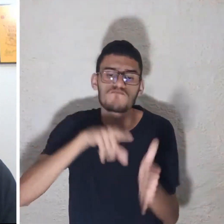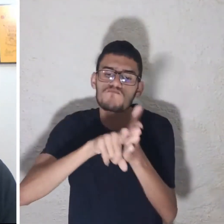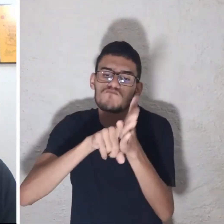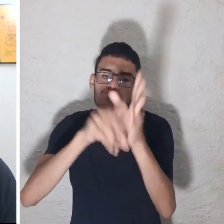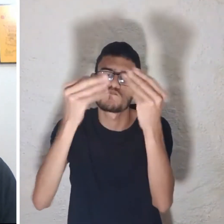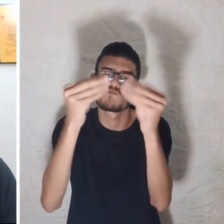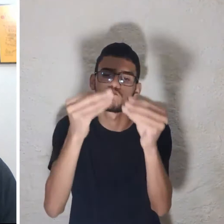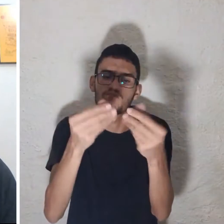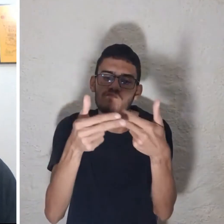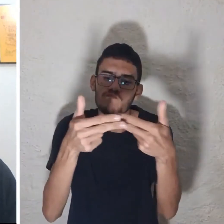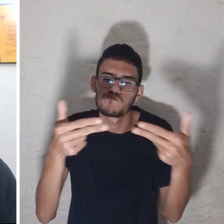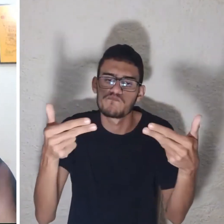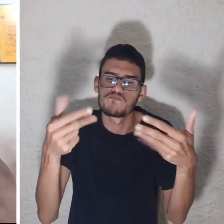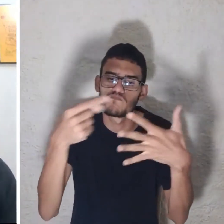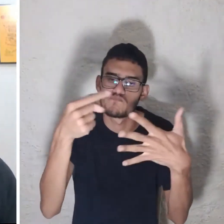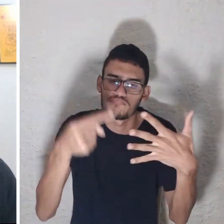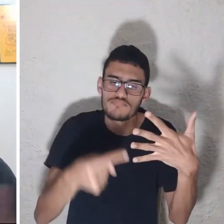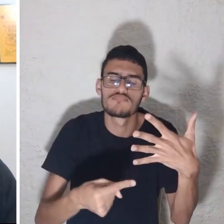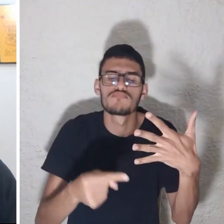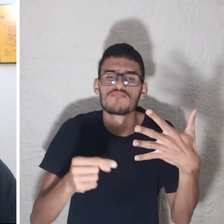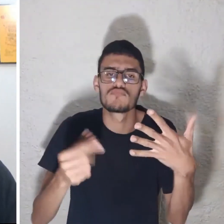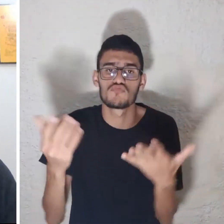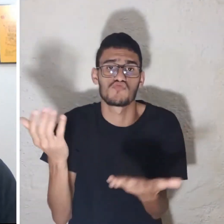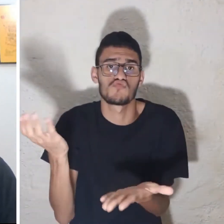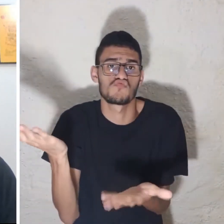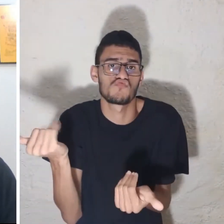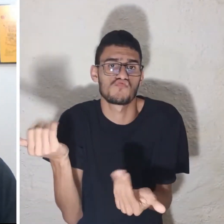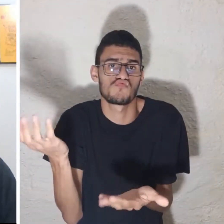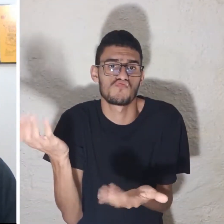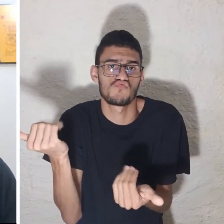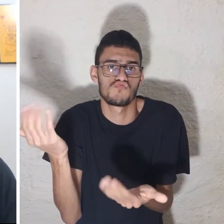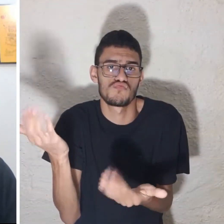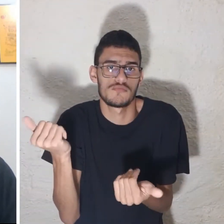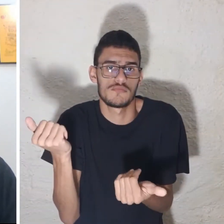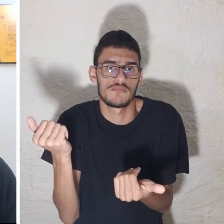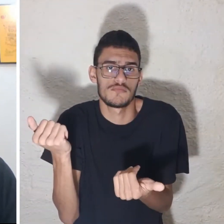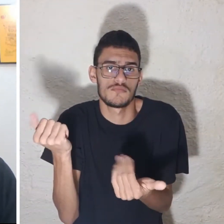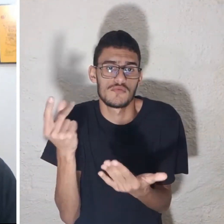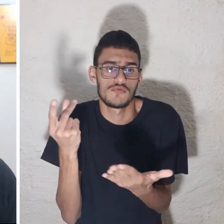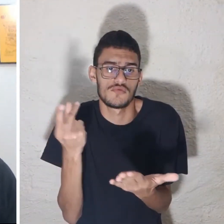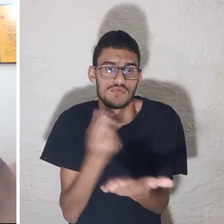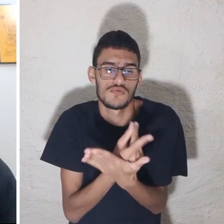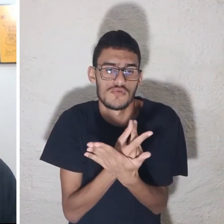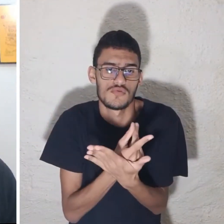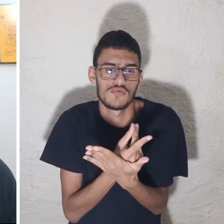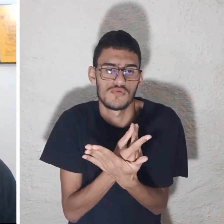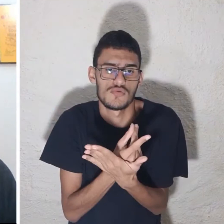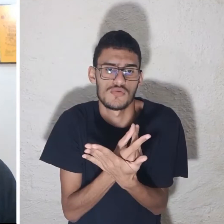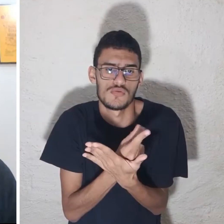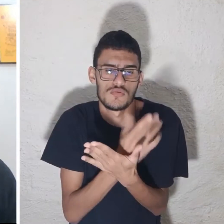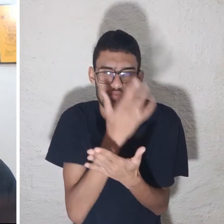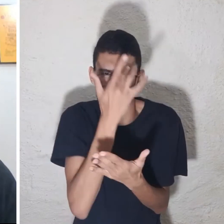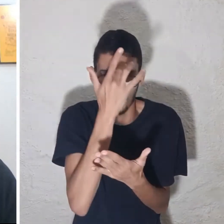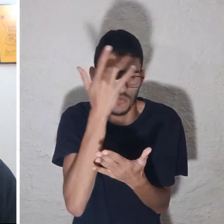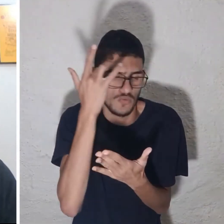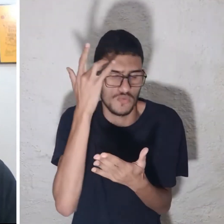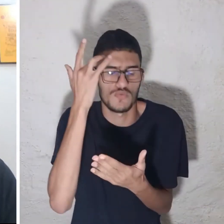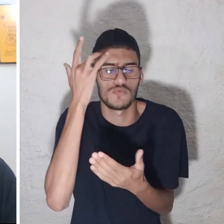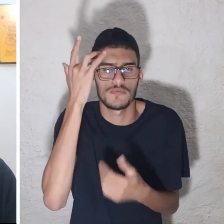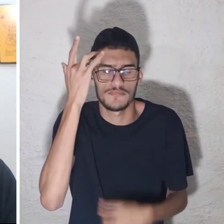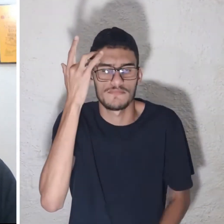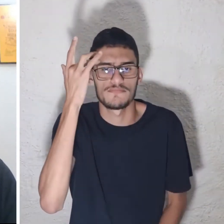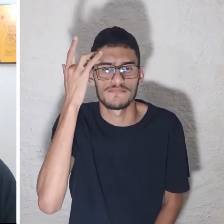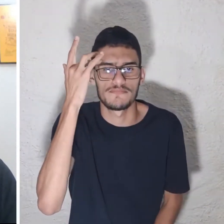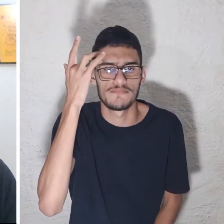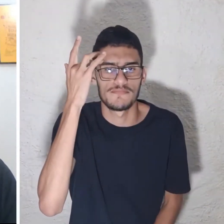críticos, e então, né, na sua juventude, como acontecia com todos os príncipes, né,